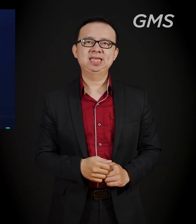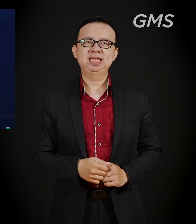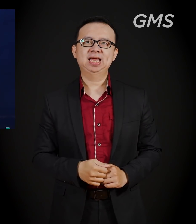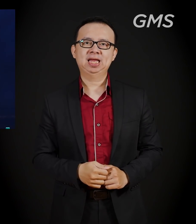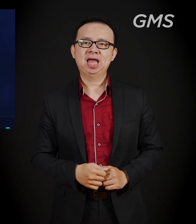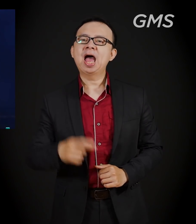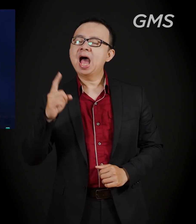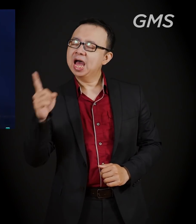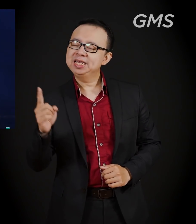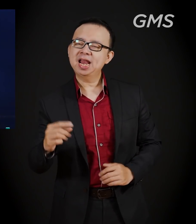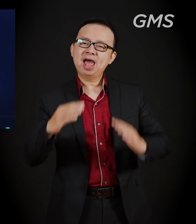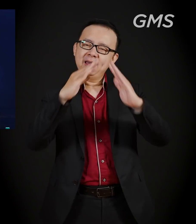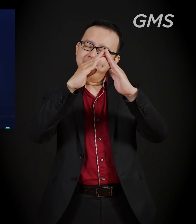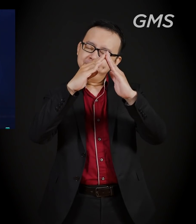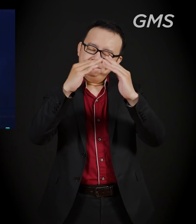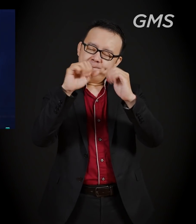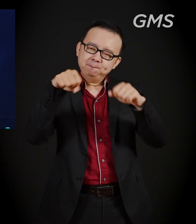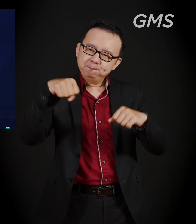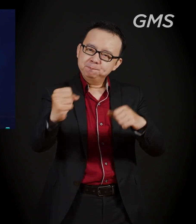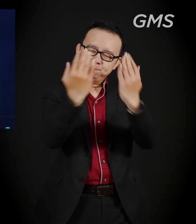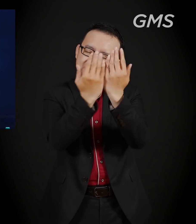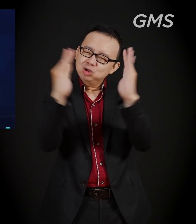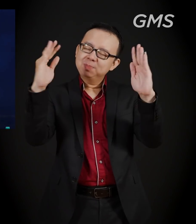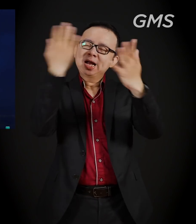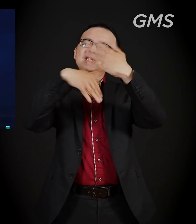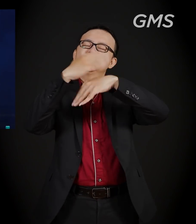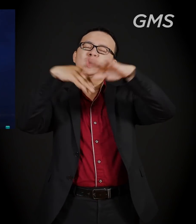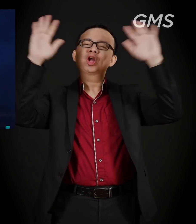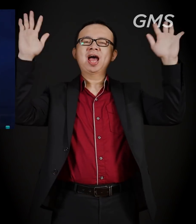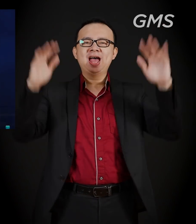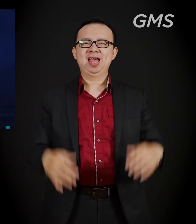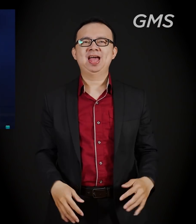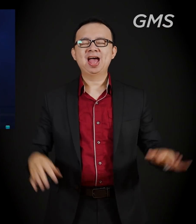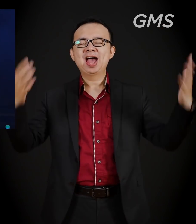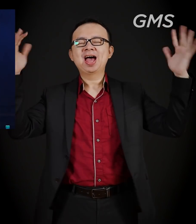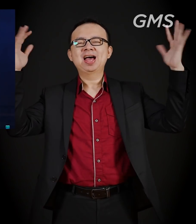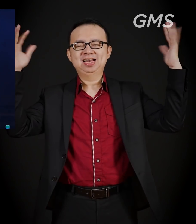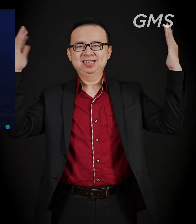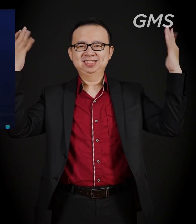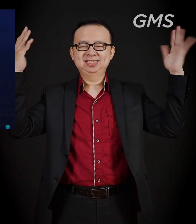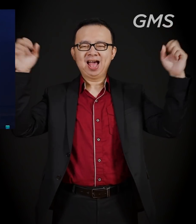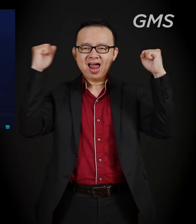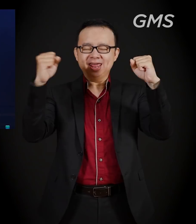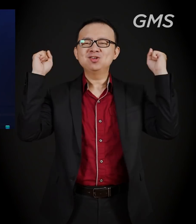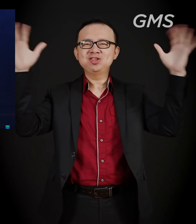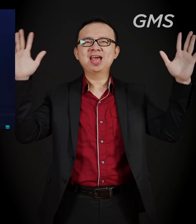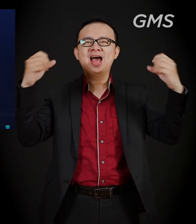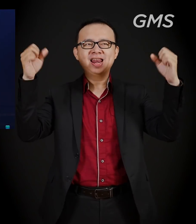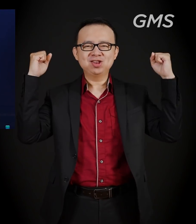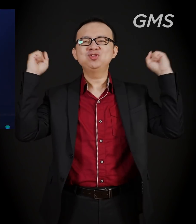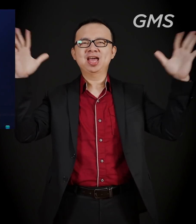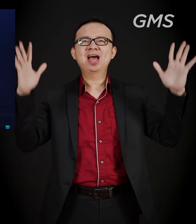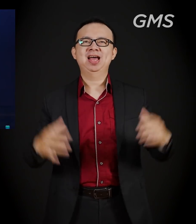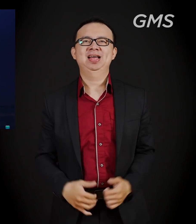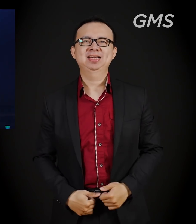Yes. Adalah pintu gerbang sorga. Woo, berikan tepuk tangan yang meriah buat Tuhan. Haleluya, haleluya, haleluya. Saudara gue yang kasih